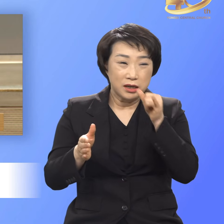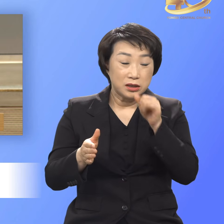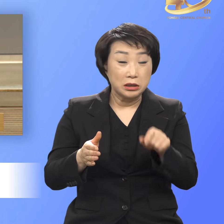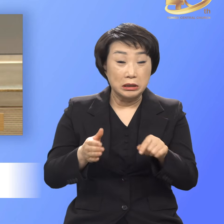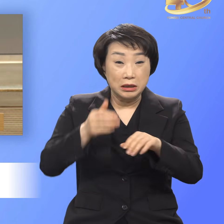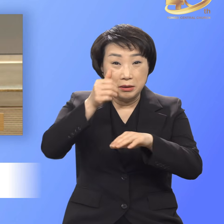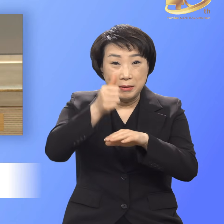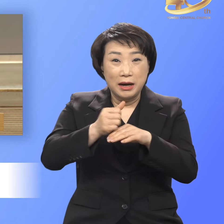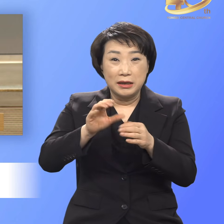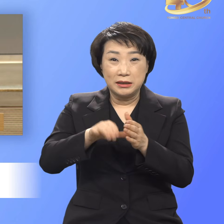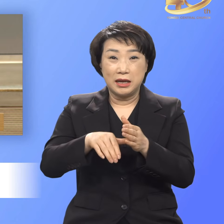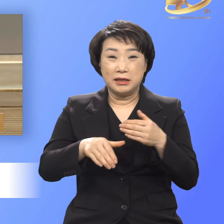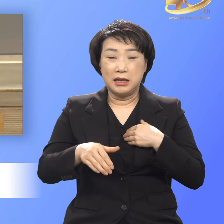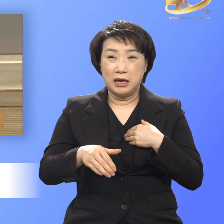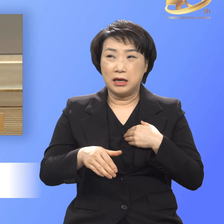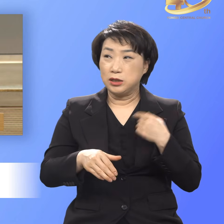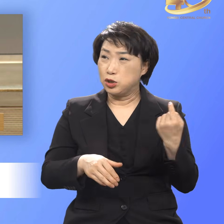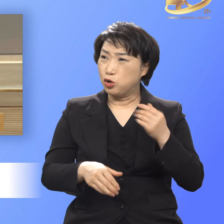말기에